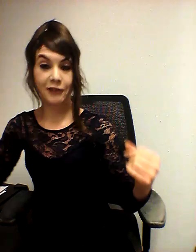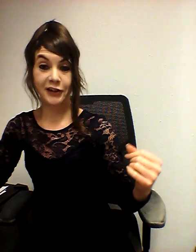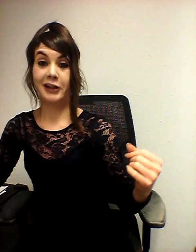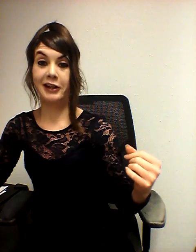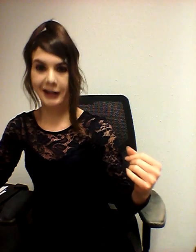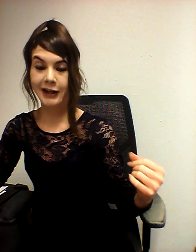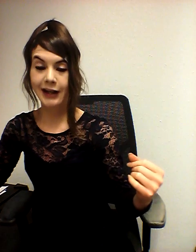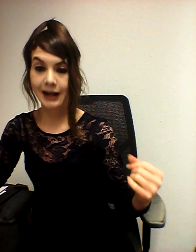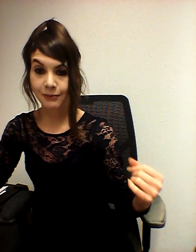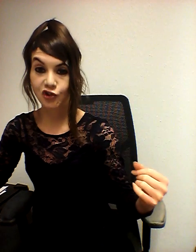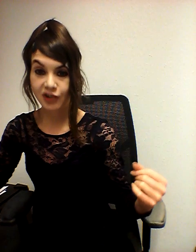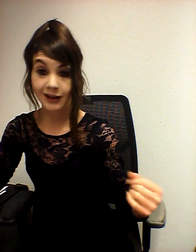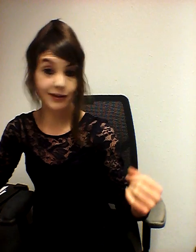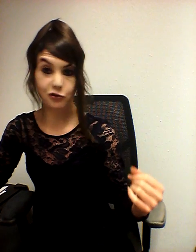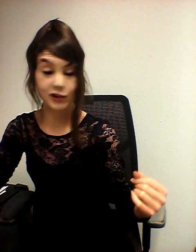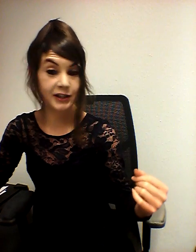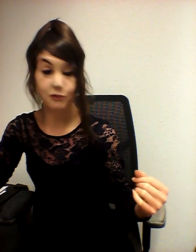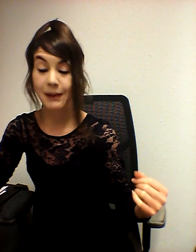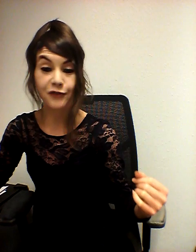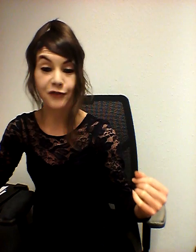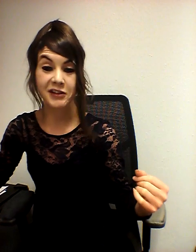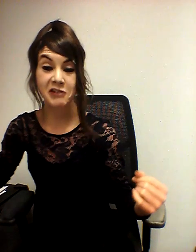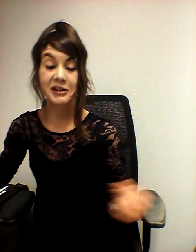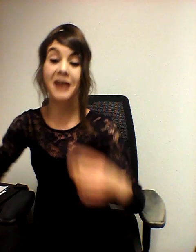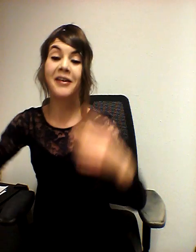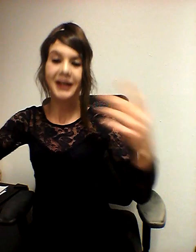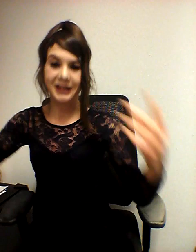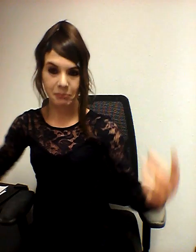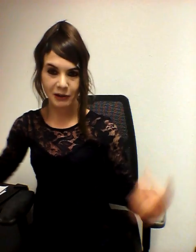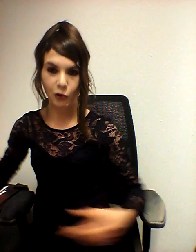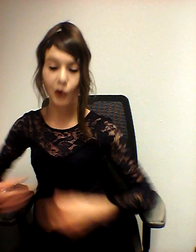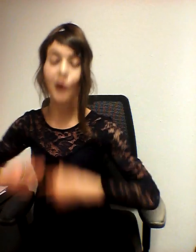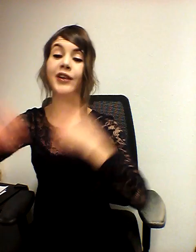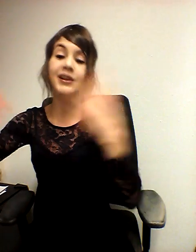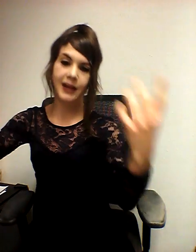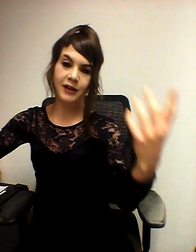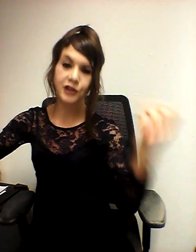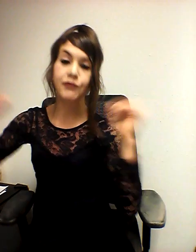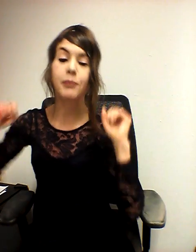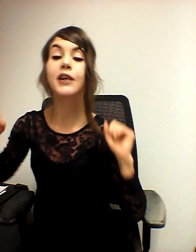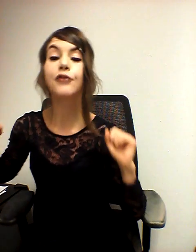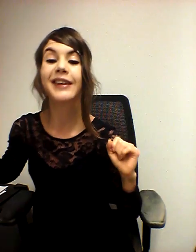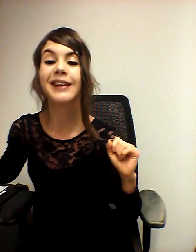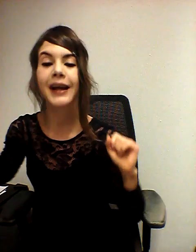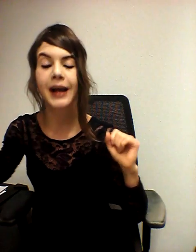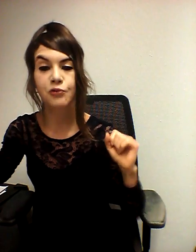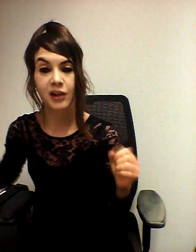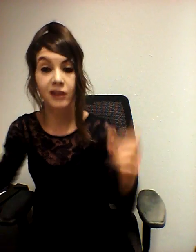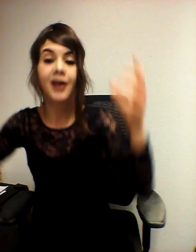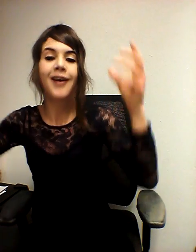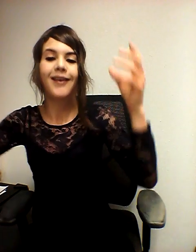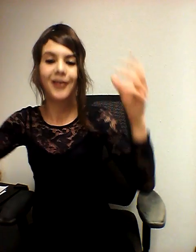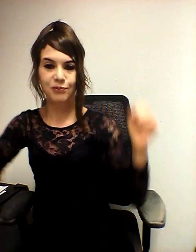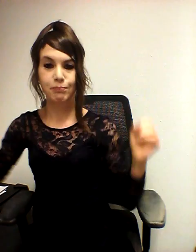van je lichaamscellen dat is dus niet je spijt vert Kanal in de mitochondriën de energiefabriekjes van je lichaamscellen als